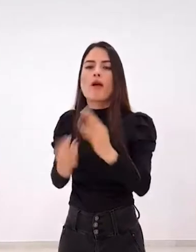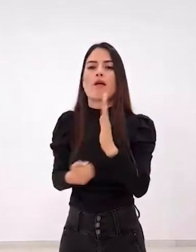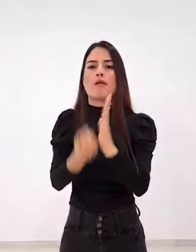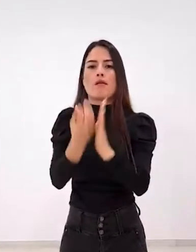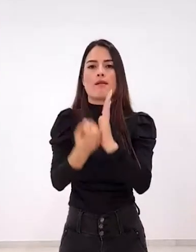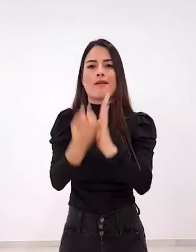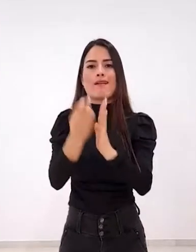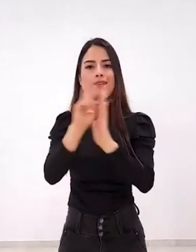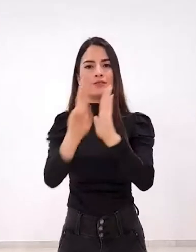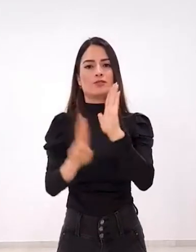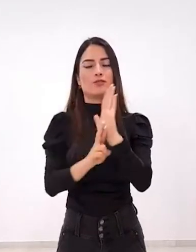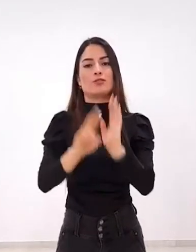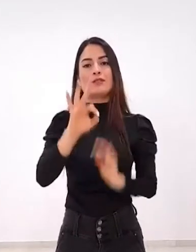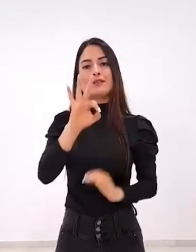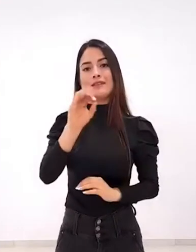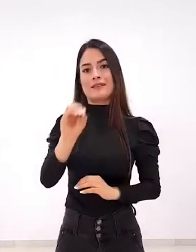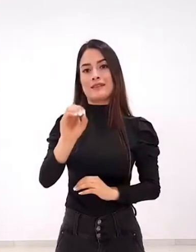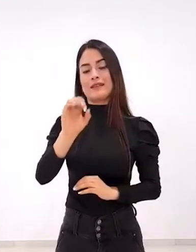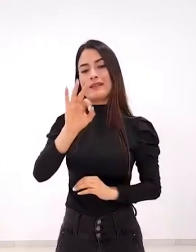33